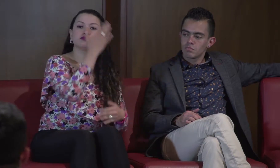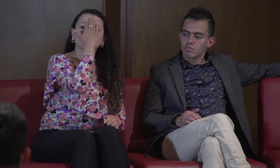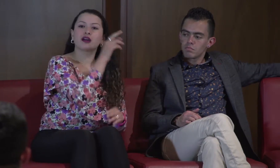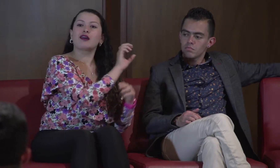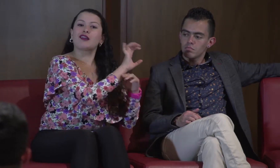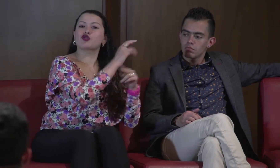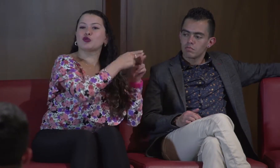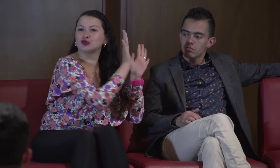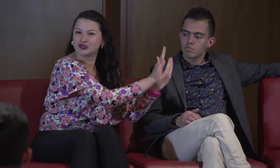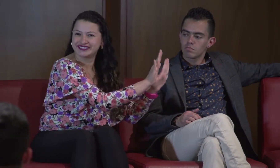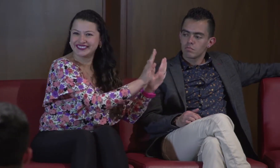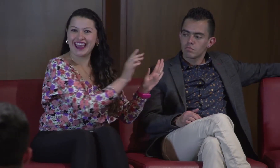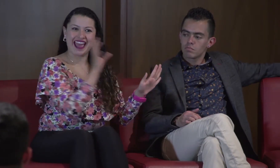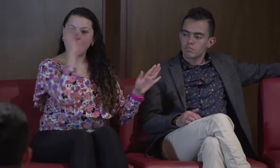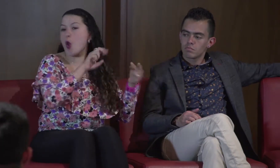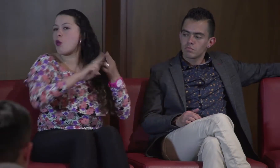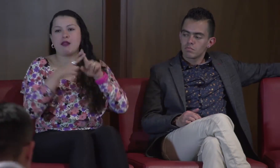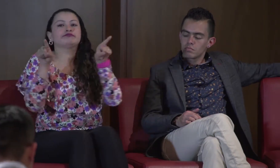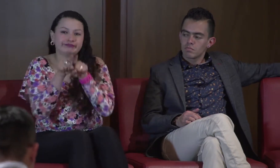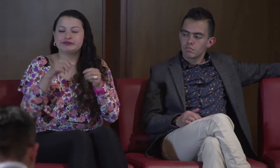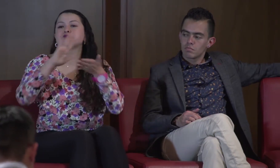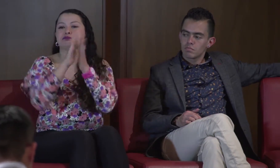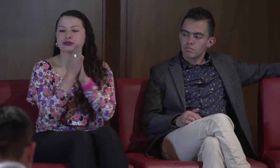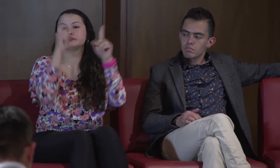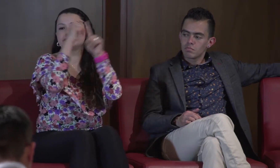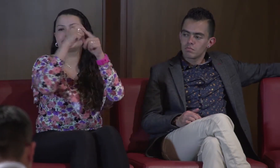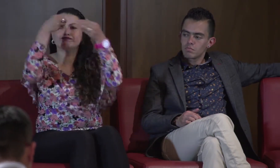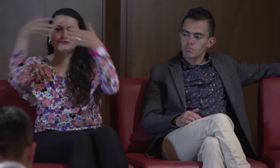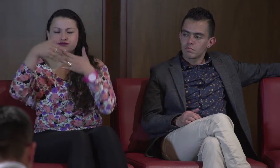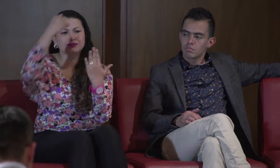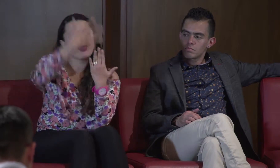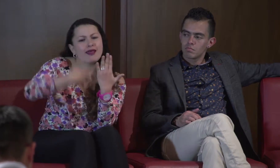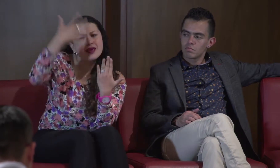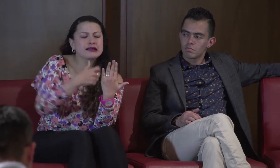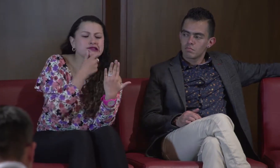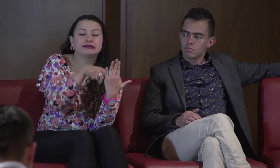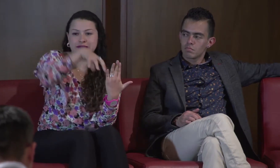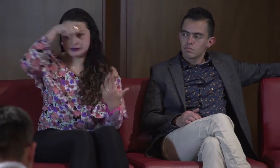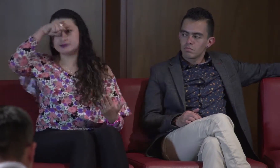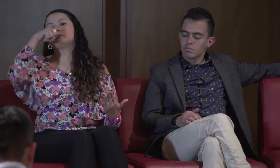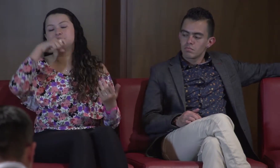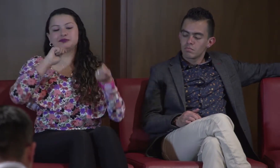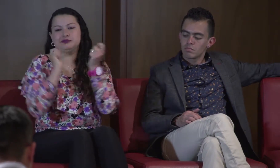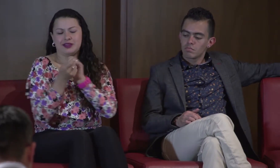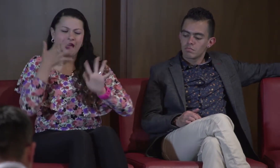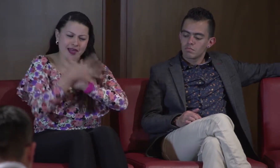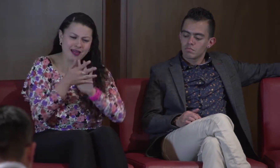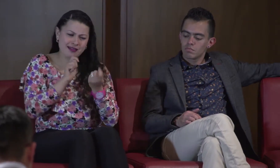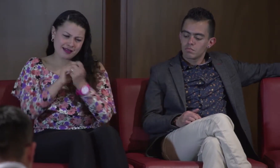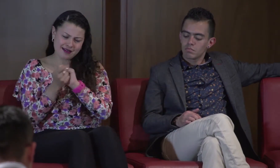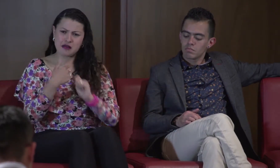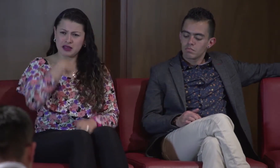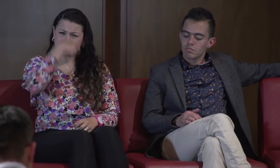deletrear cada letra. Por ejemplo, en el caso de Ricardo, su seña obedece a estos dos movimientos en su parte superior del